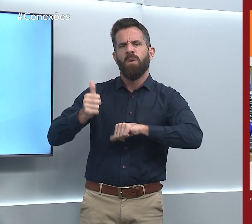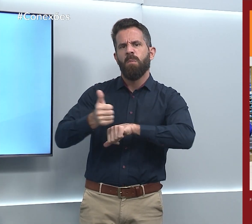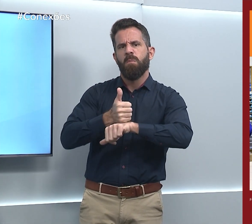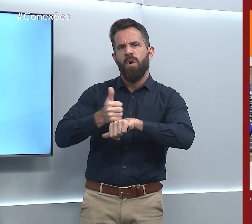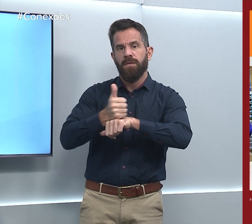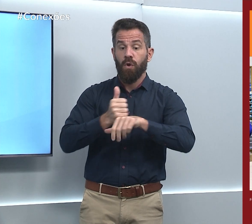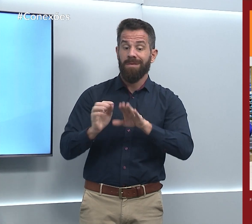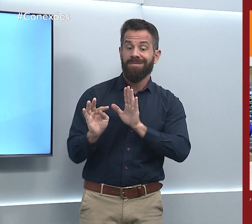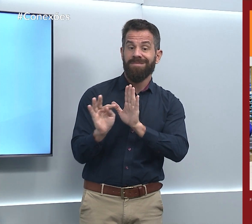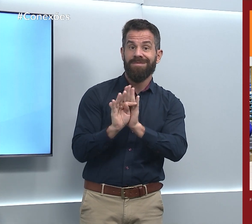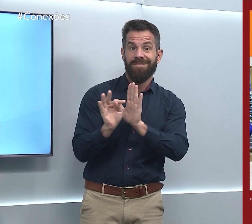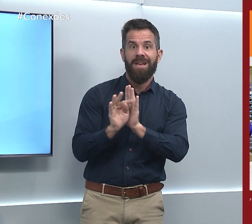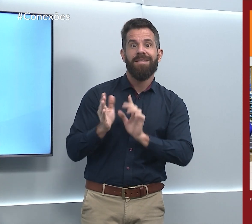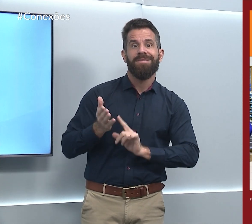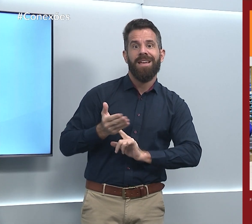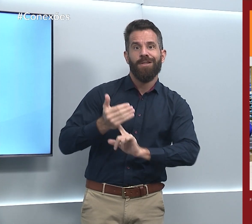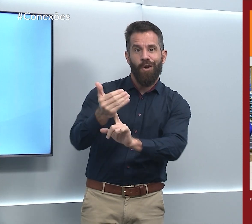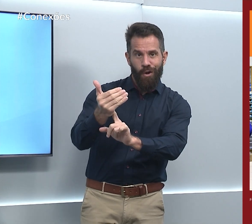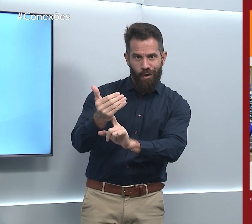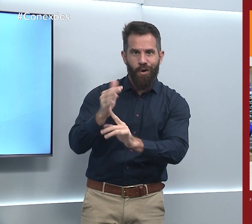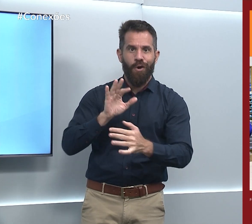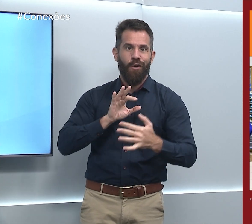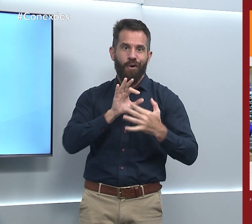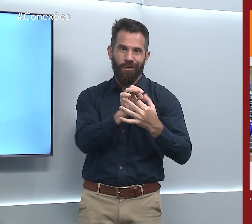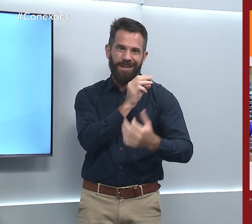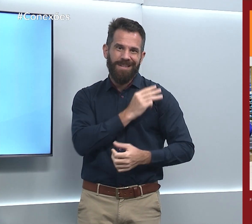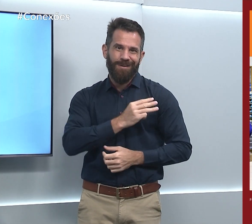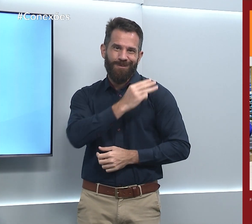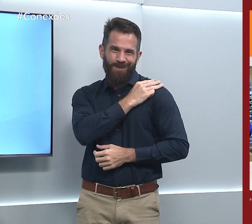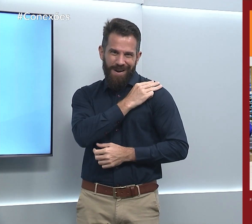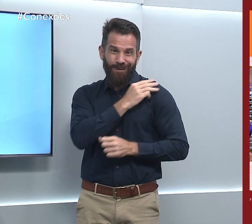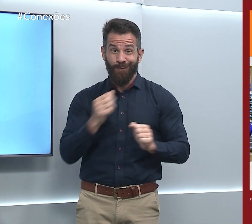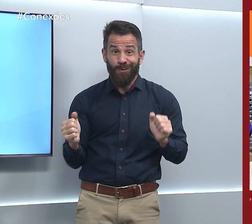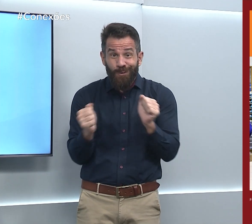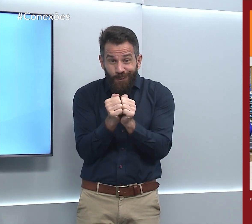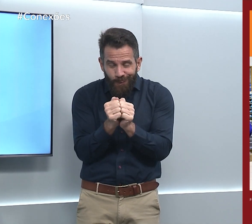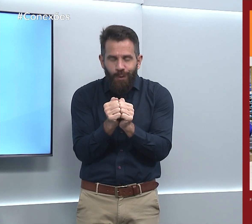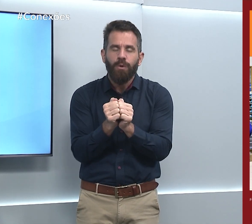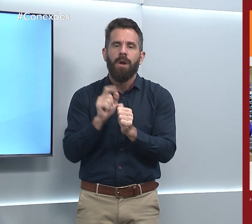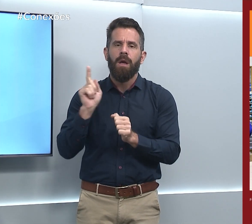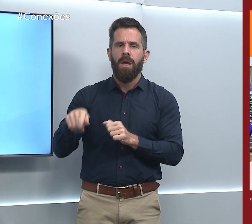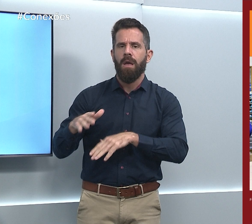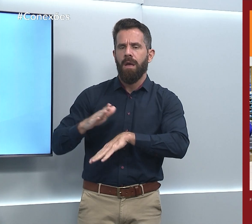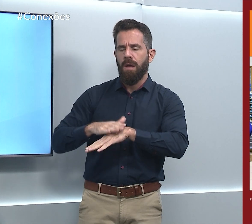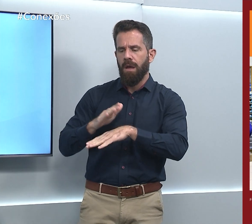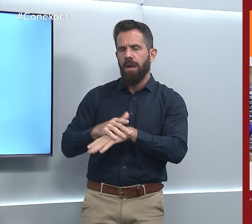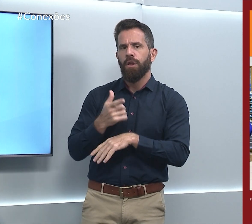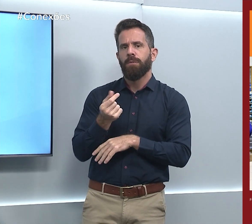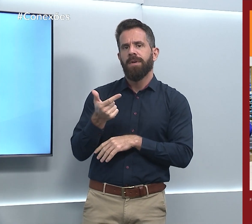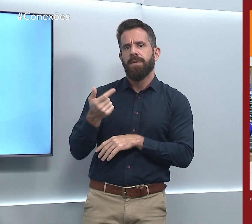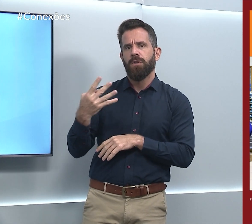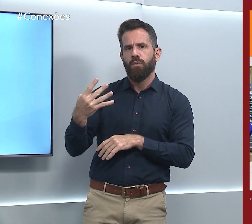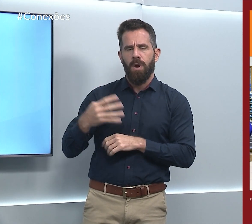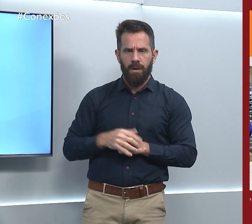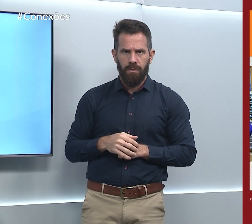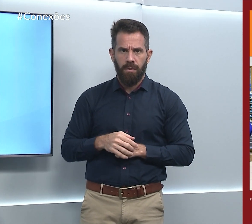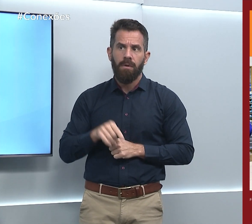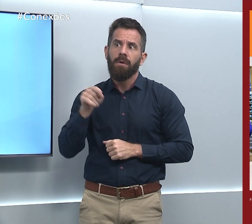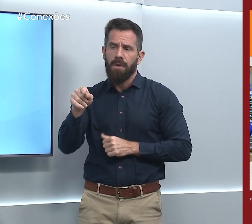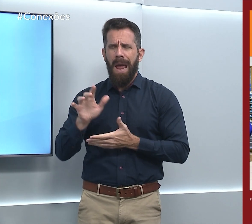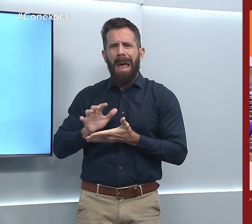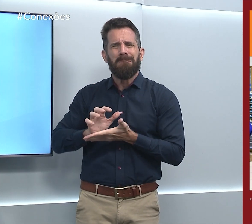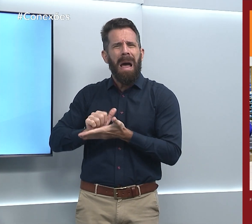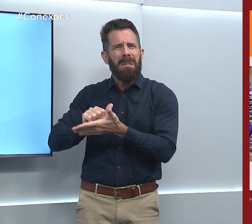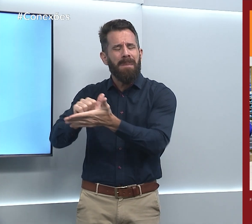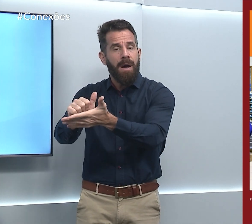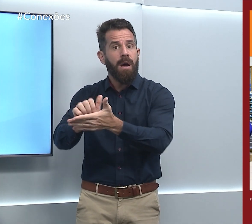médio são do Censo Escolar 2024. Apesar desse grande número de matrículas, ele ainda está abaixo